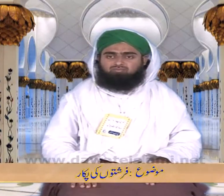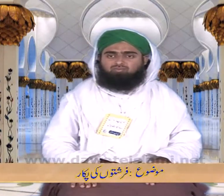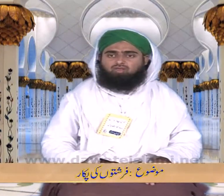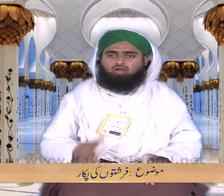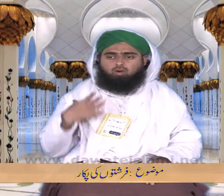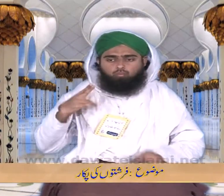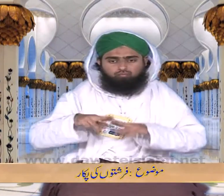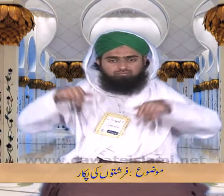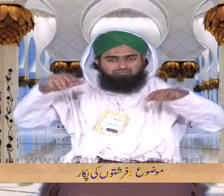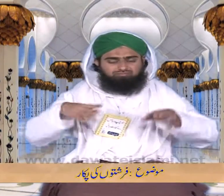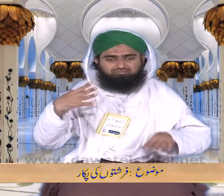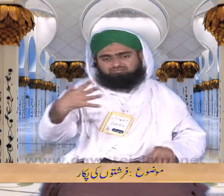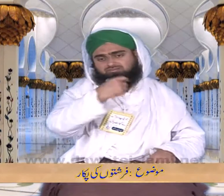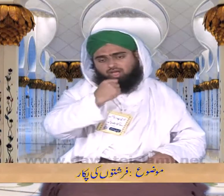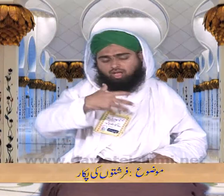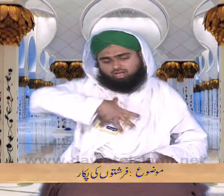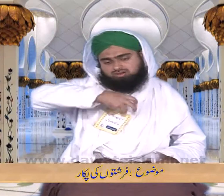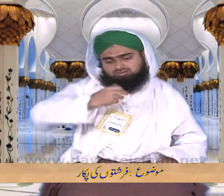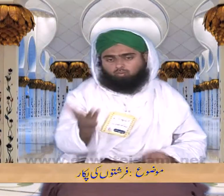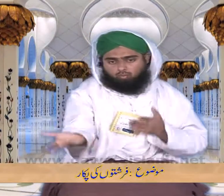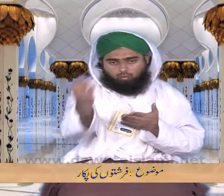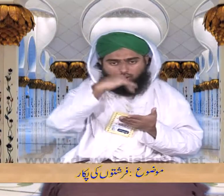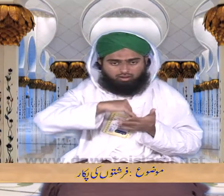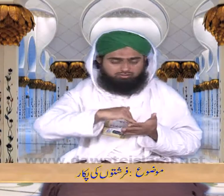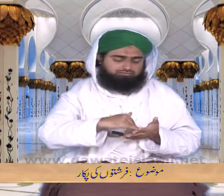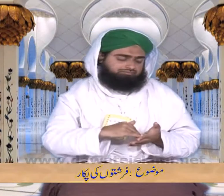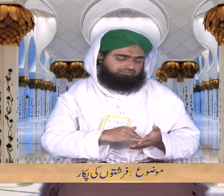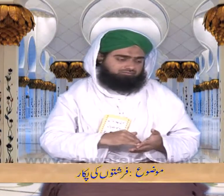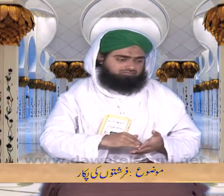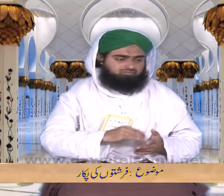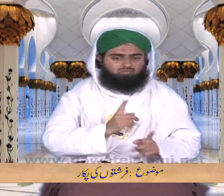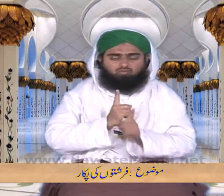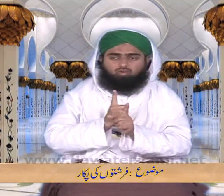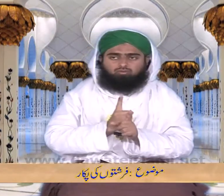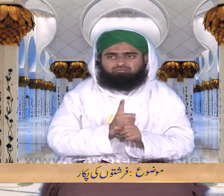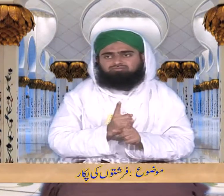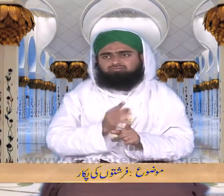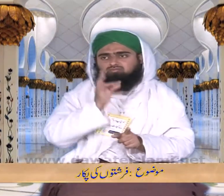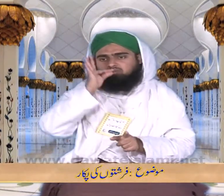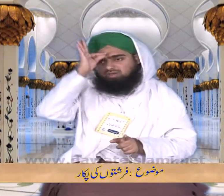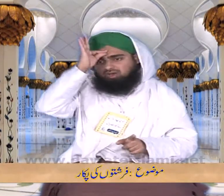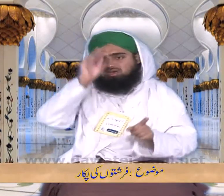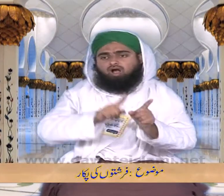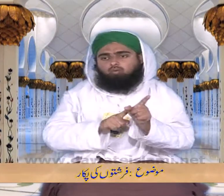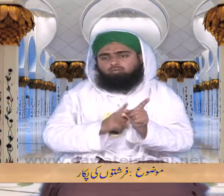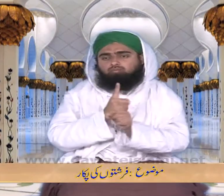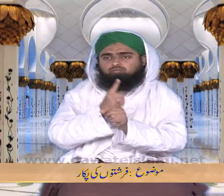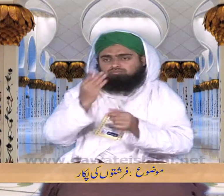ملک الموت تم نے مجھ سے وعدہ نہیں کیا تھا کہ میں اپنے قاسد آپ کی طرف روانہ کروں گا تو آپ نے